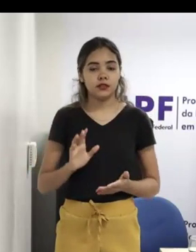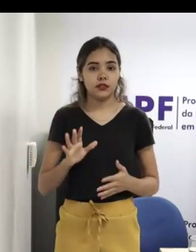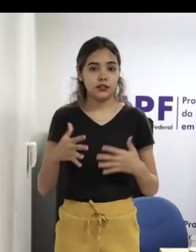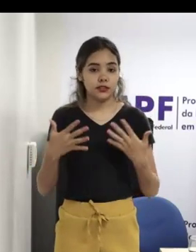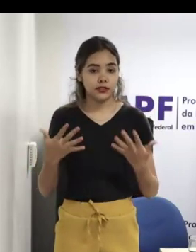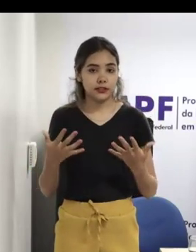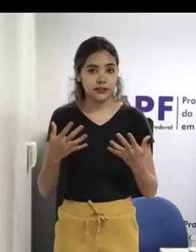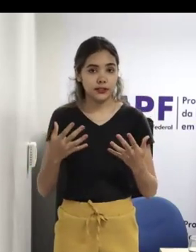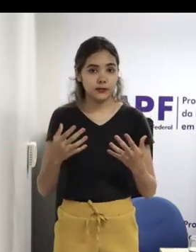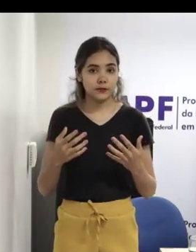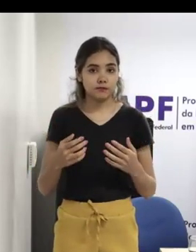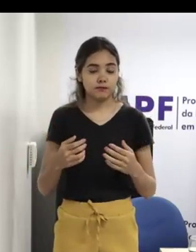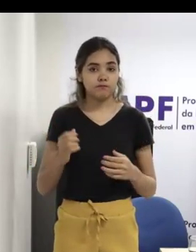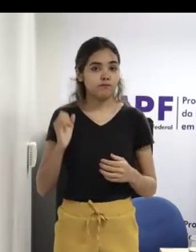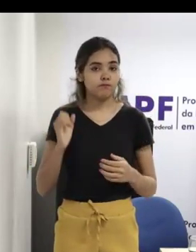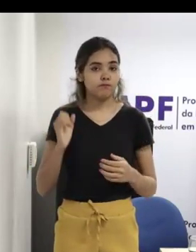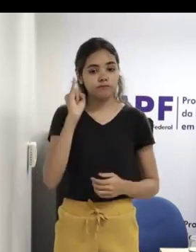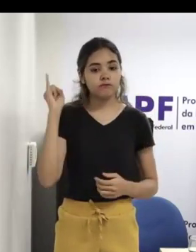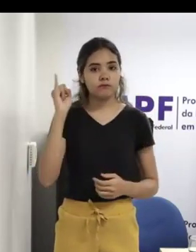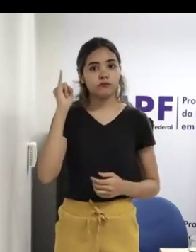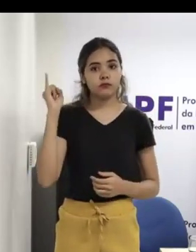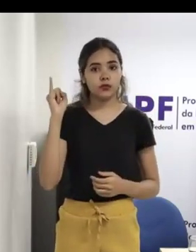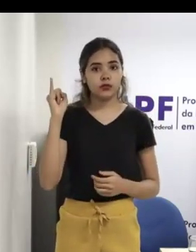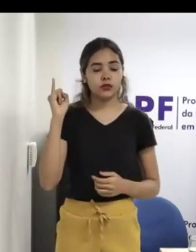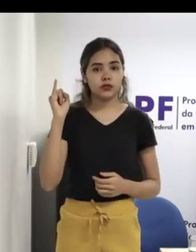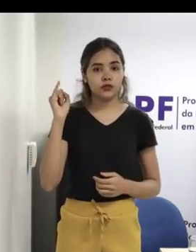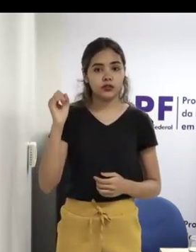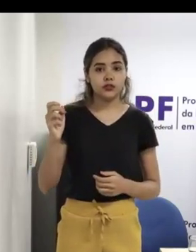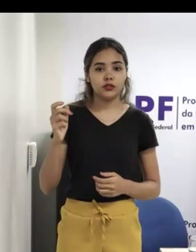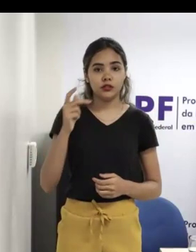a importância dos Professores